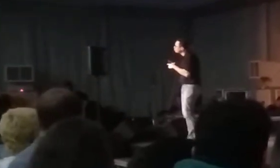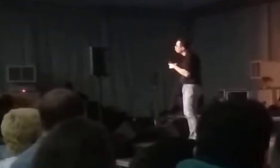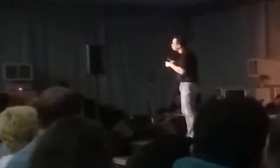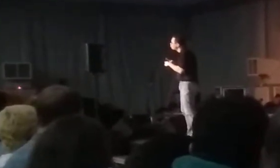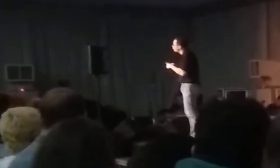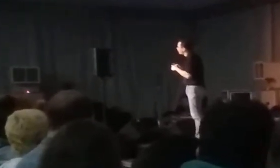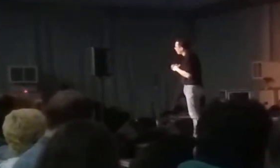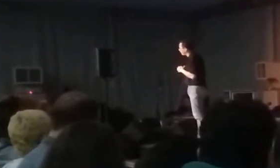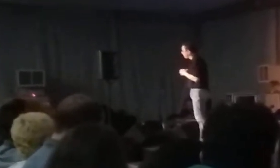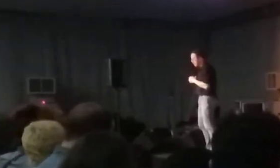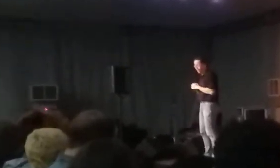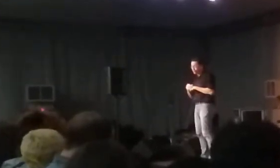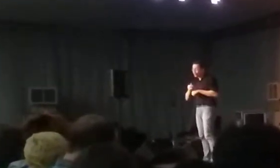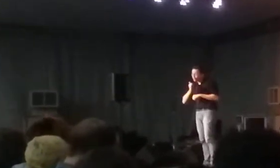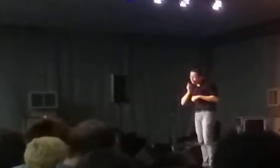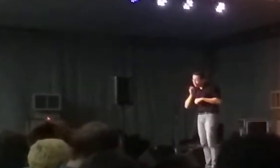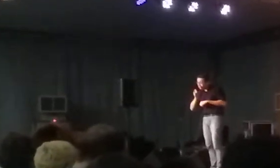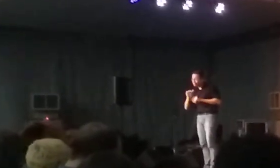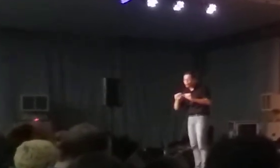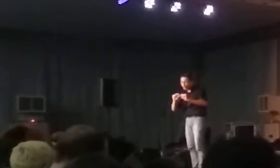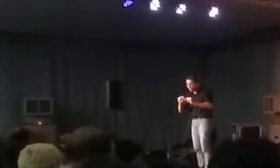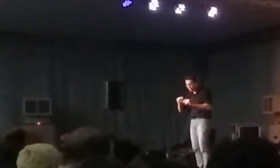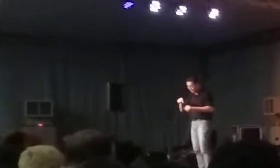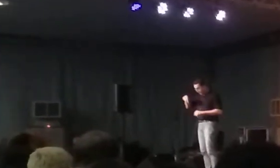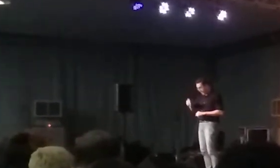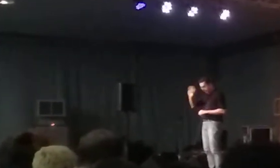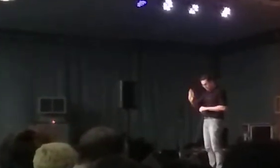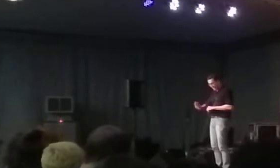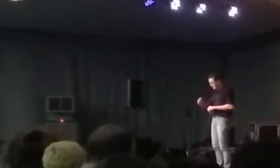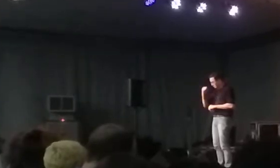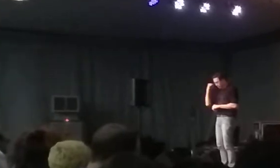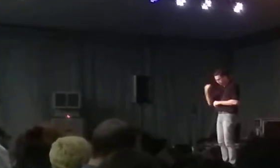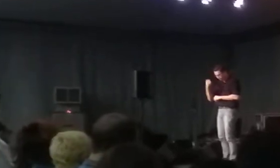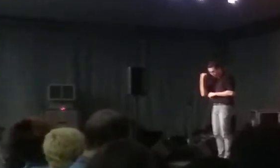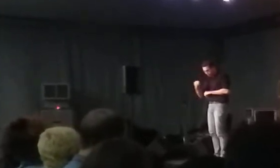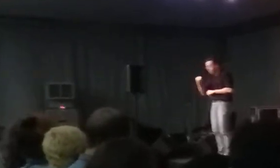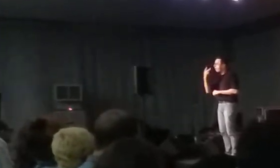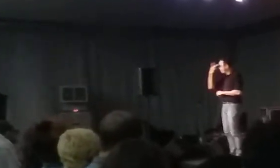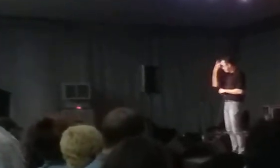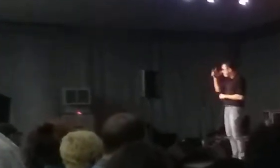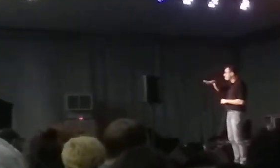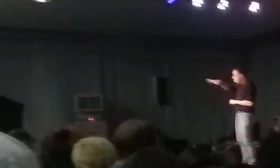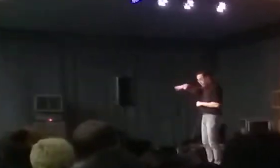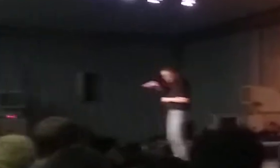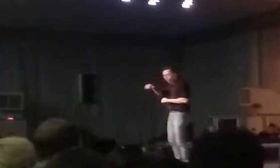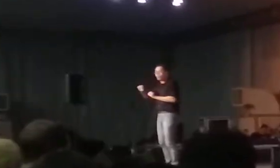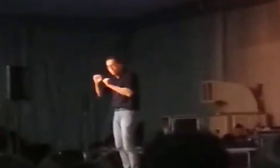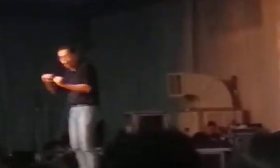Vou dar uma notícia para vocês. Homicídio no Brasil é público. Processo público. Não tem que fazer